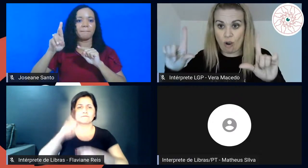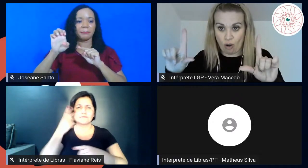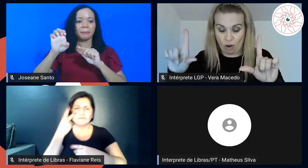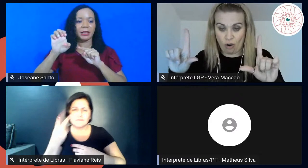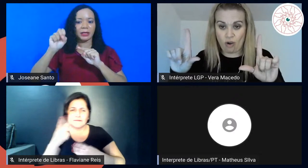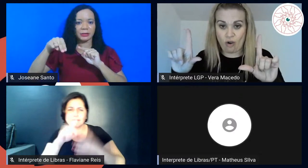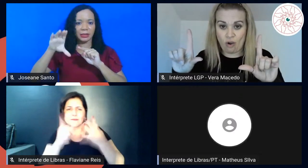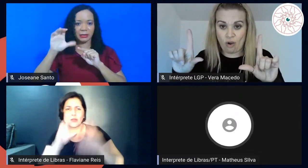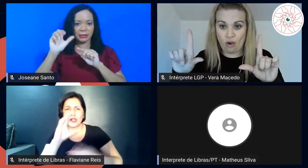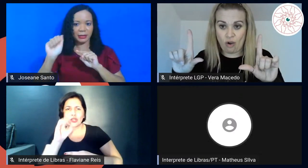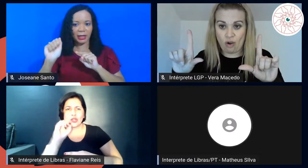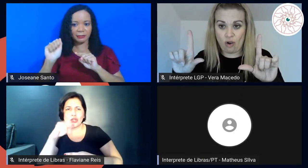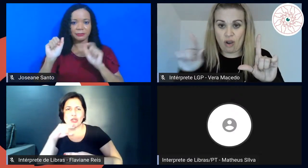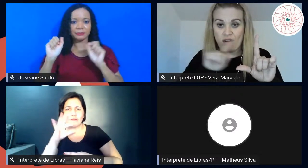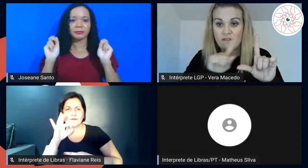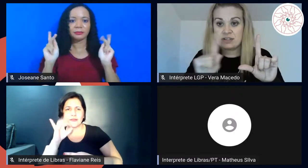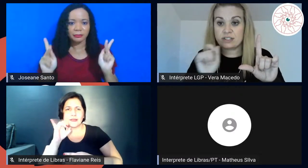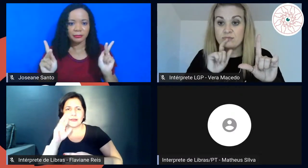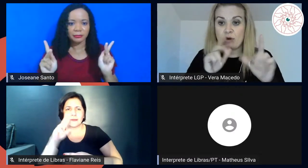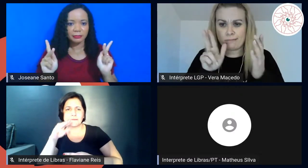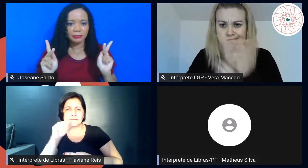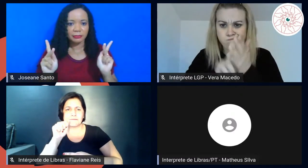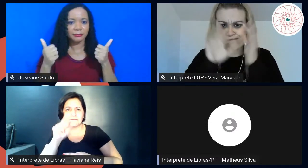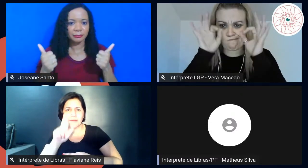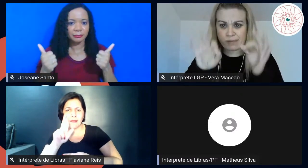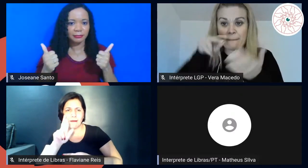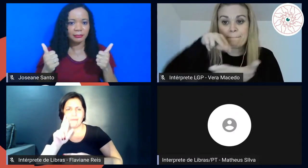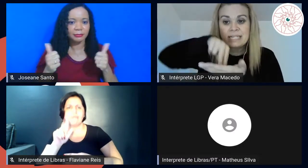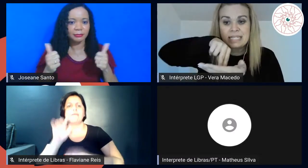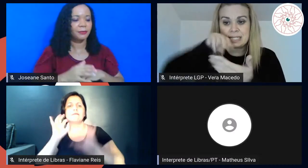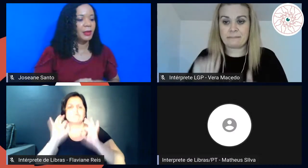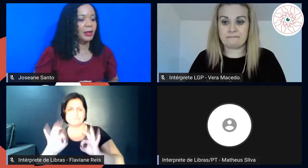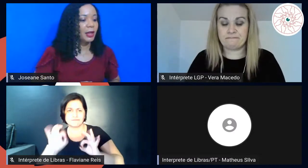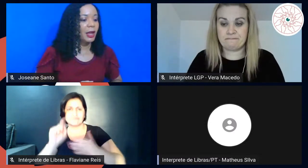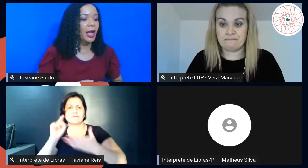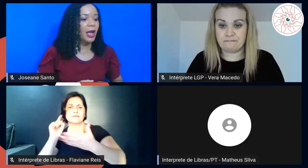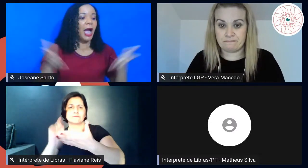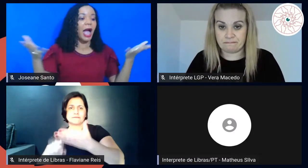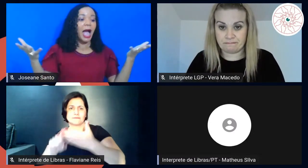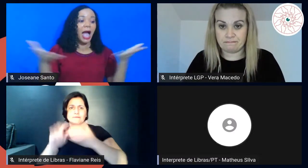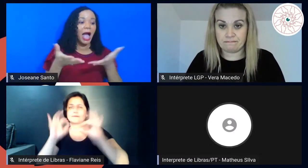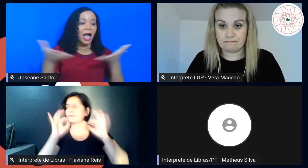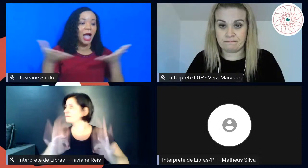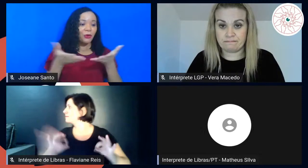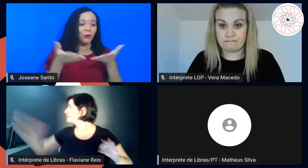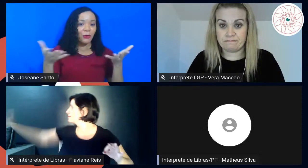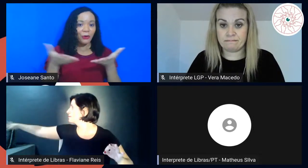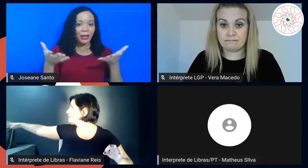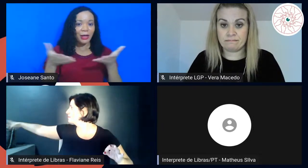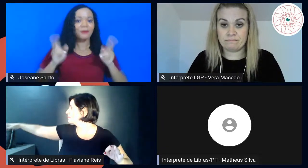credenciamento, vocês podem confirmar a inscrição de vocês,